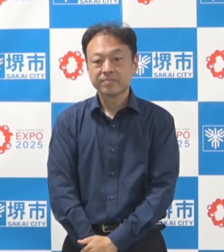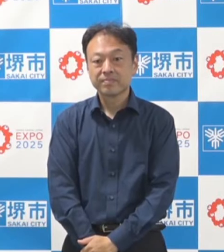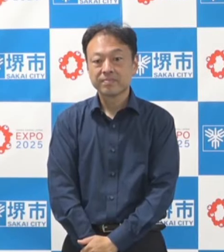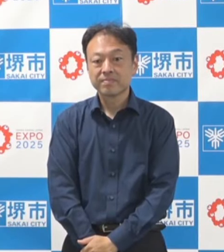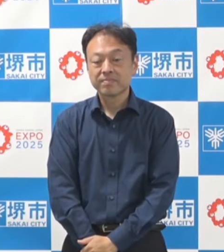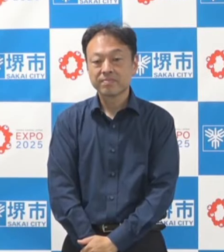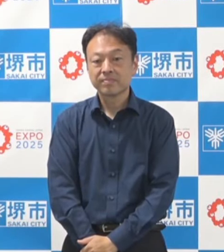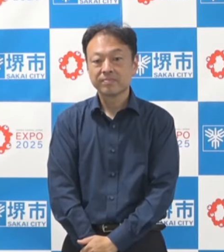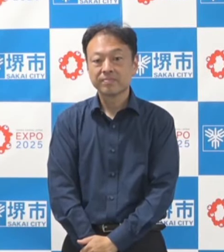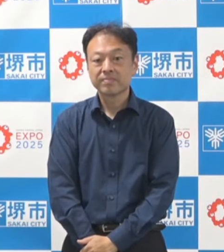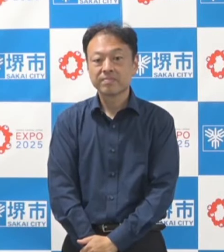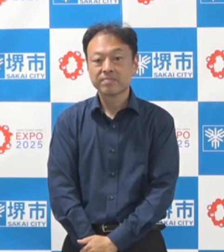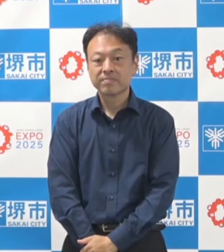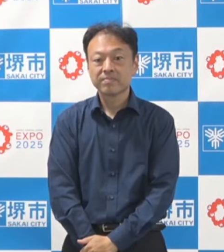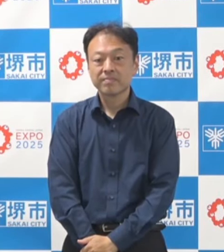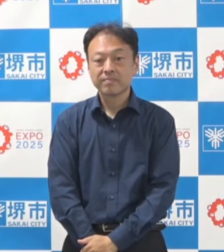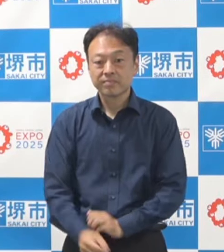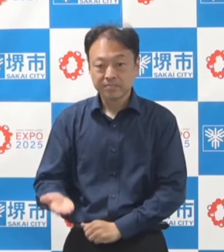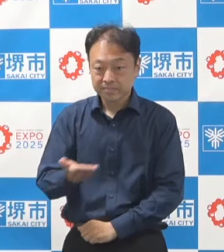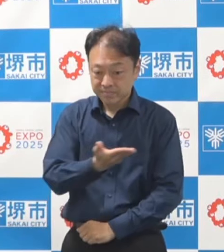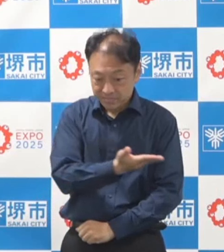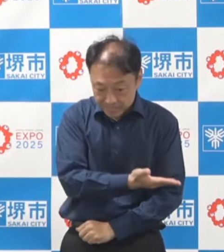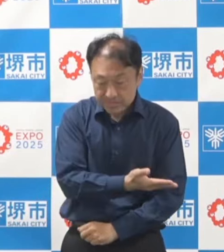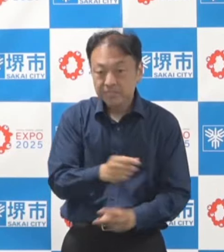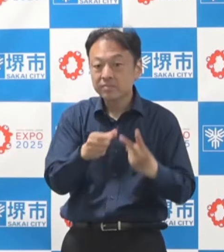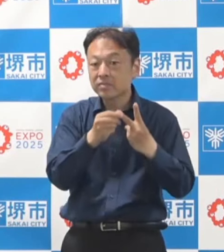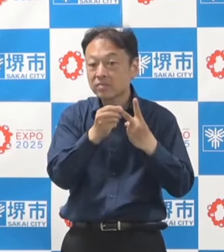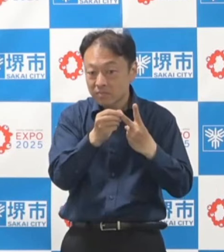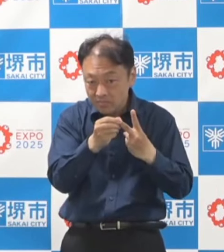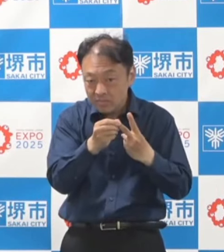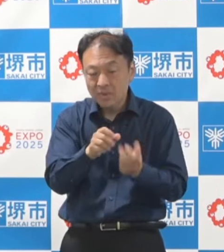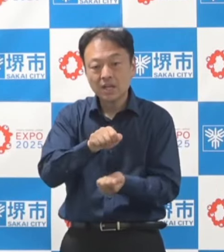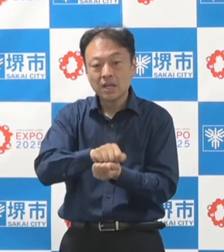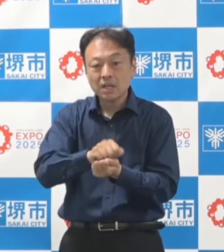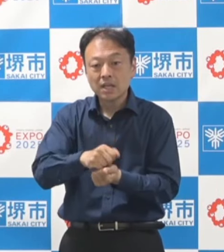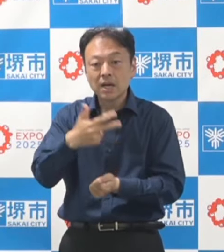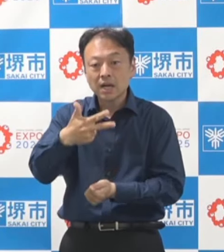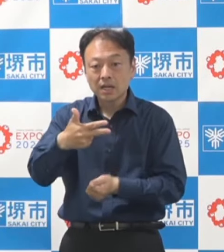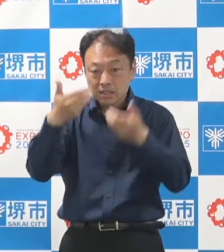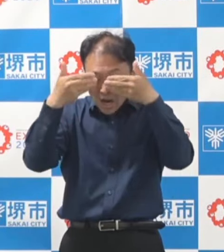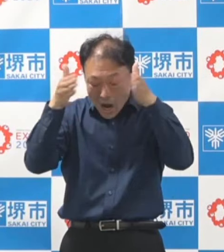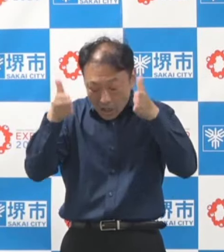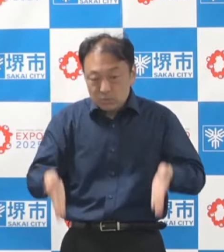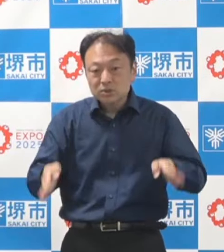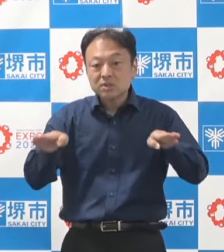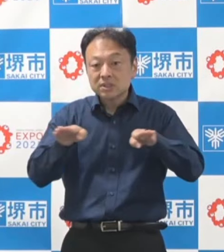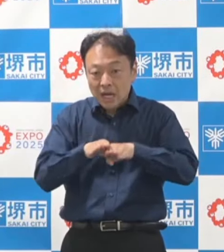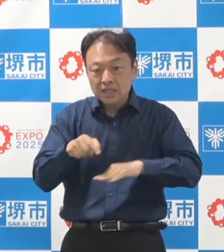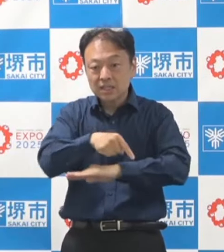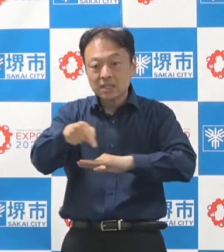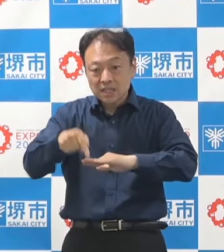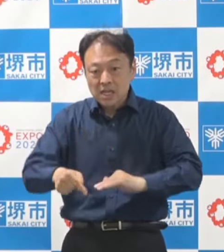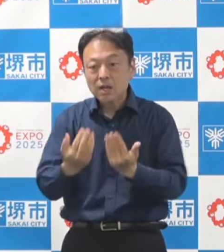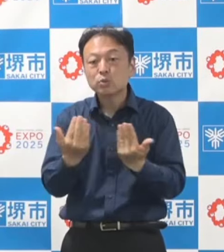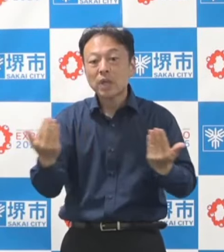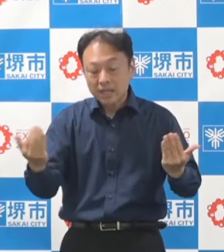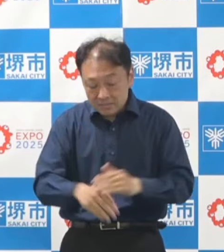はい、続きまして、堺市博物館の企画展、仁徳天皇陵と近代の